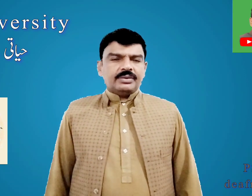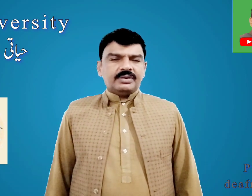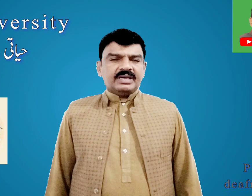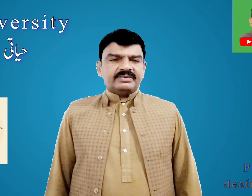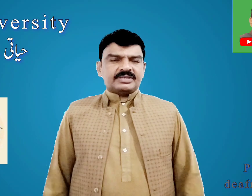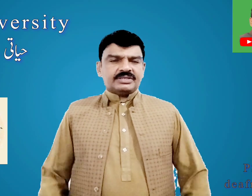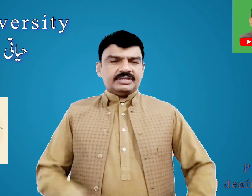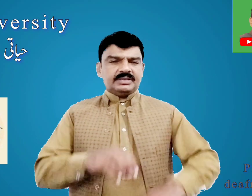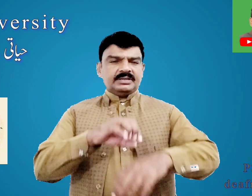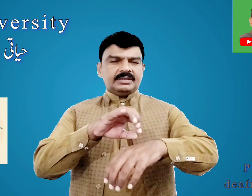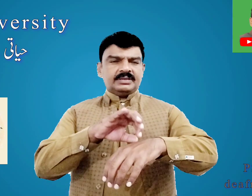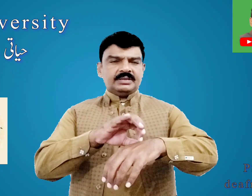बायोडाइवर्सिटी